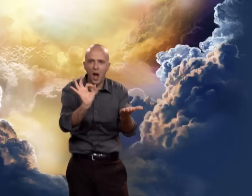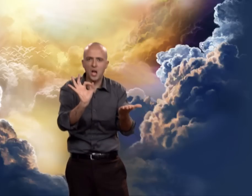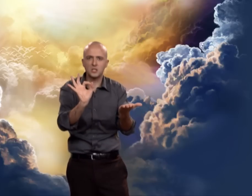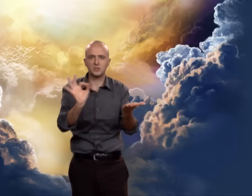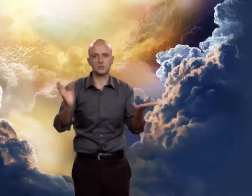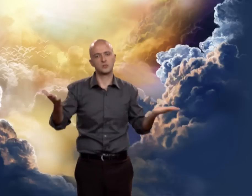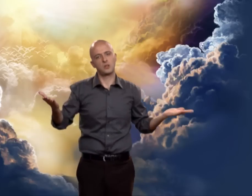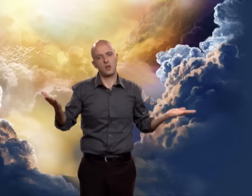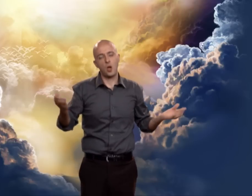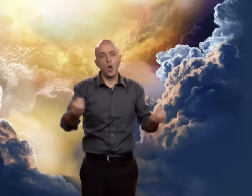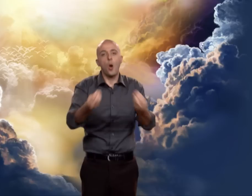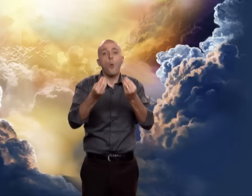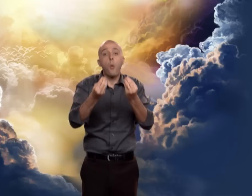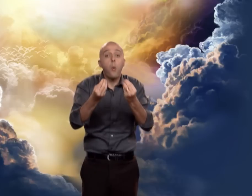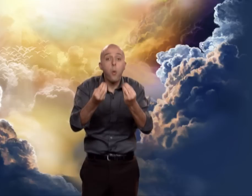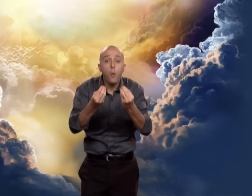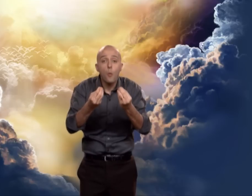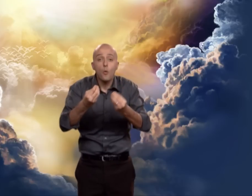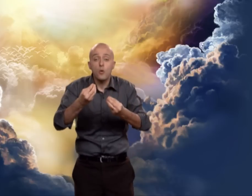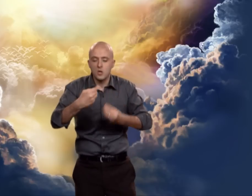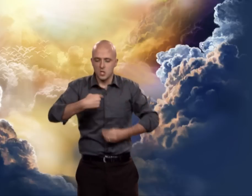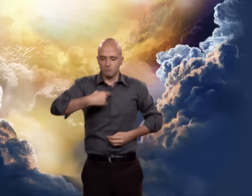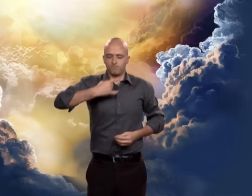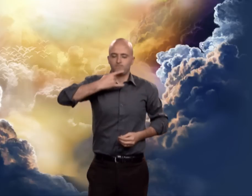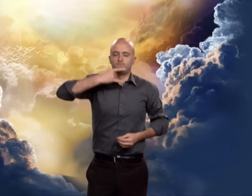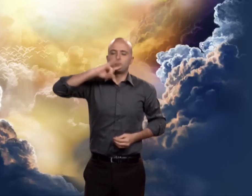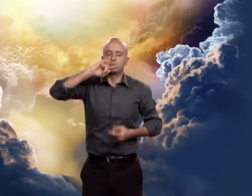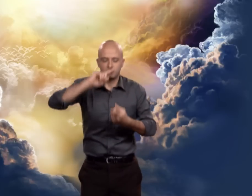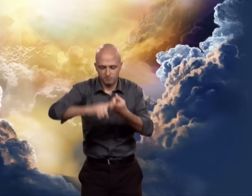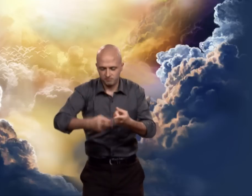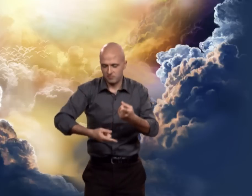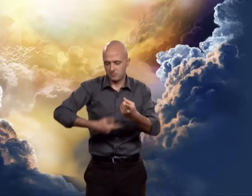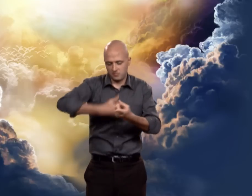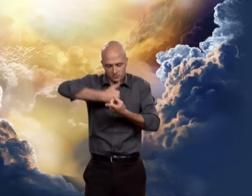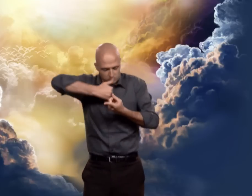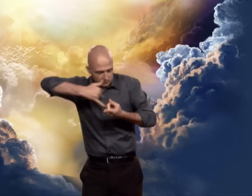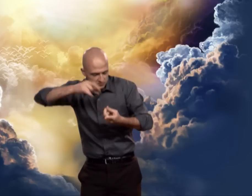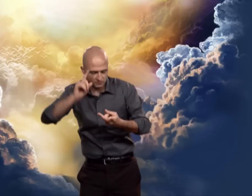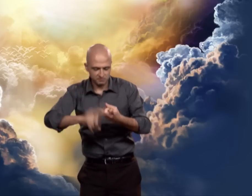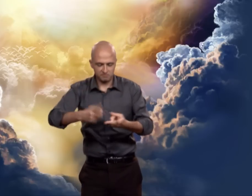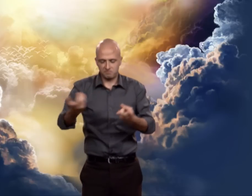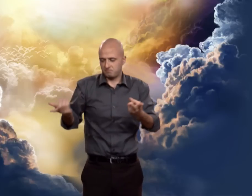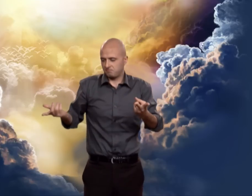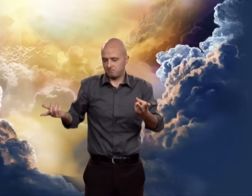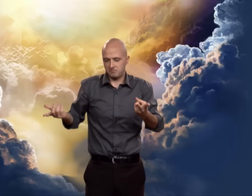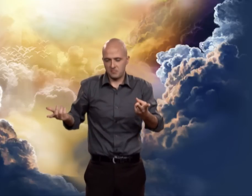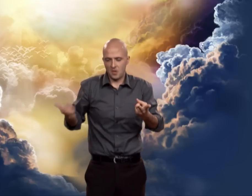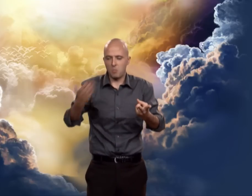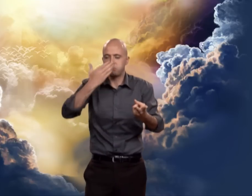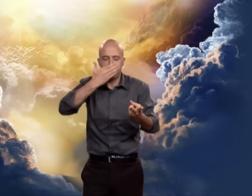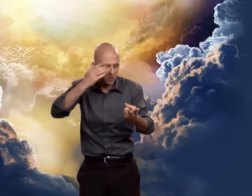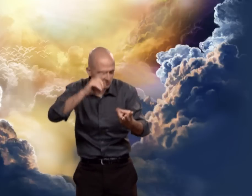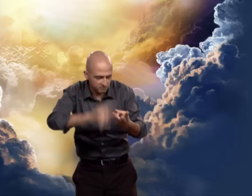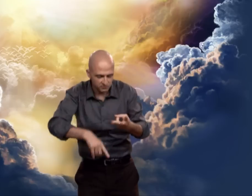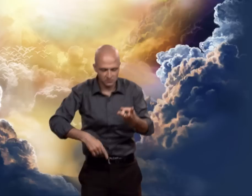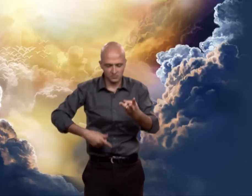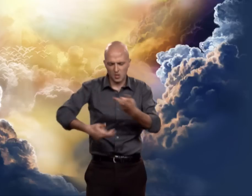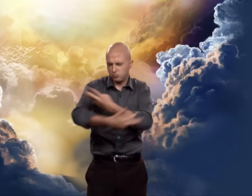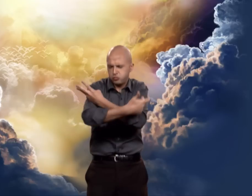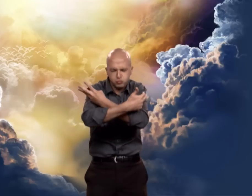tornou-se pecado pelo ser humano, suportou a culpa da transgressão e o ocultamento da face do Pai até que